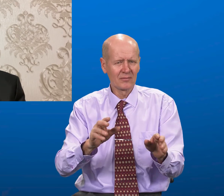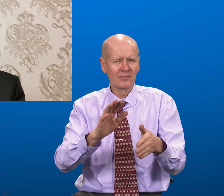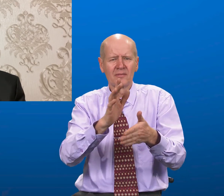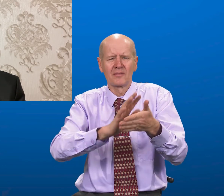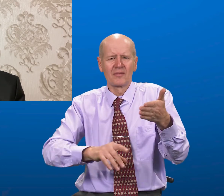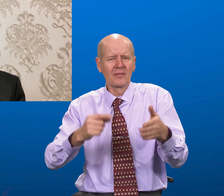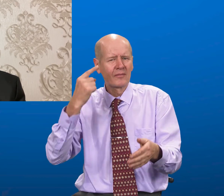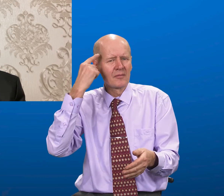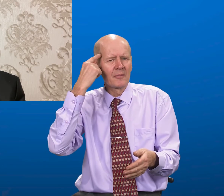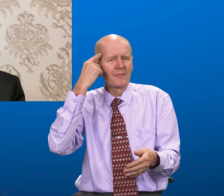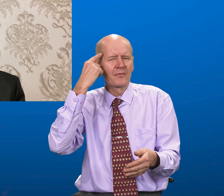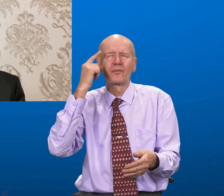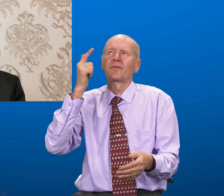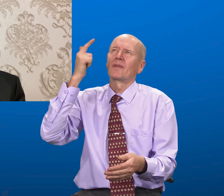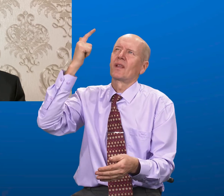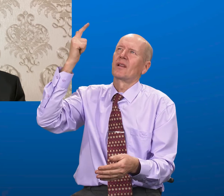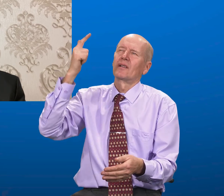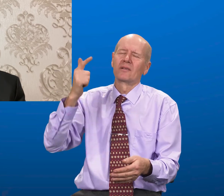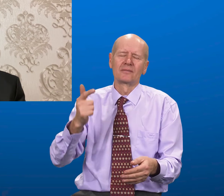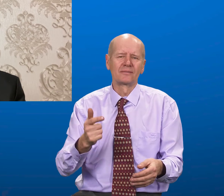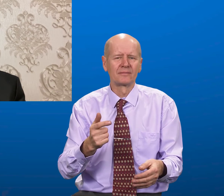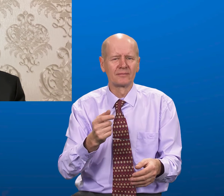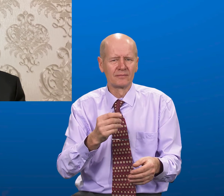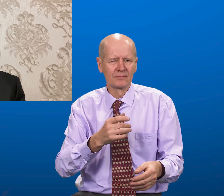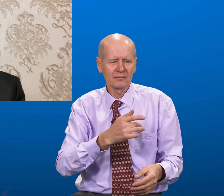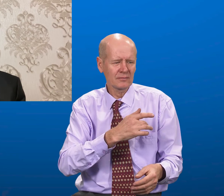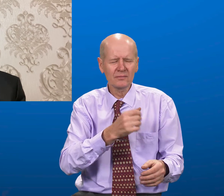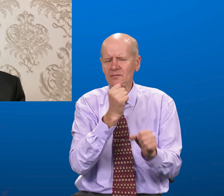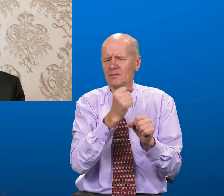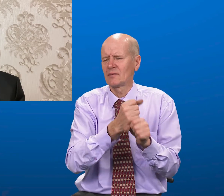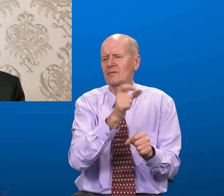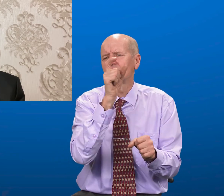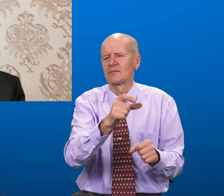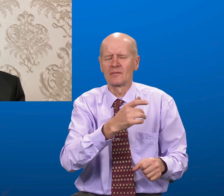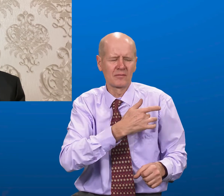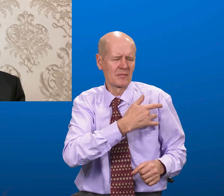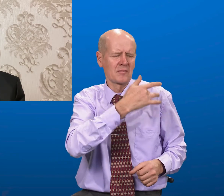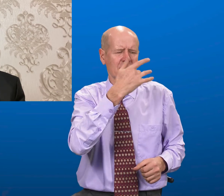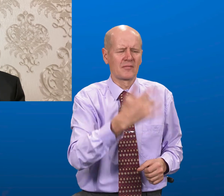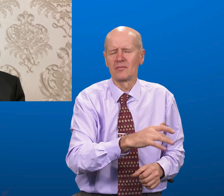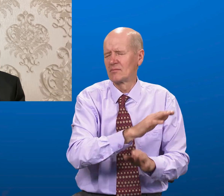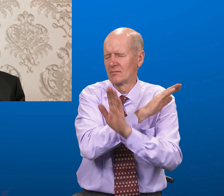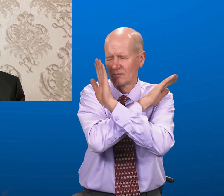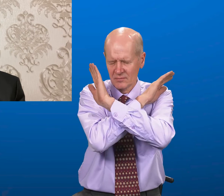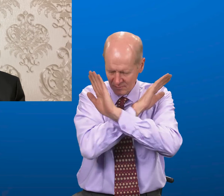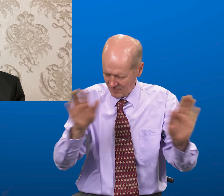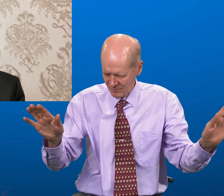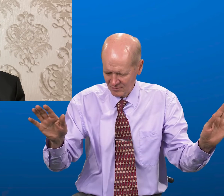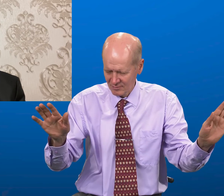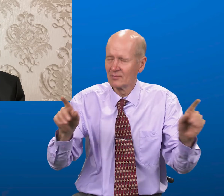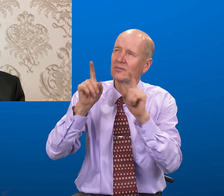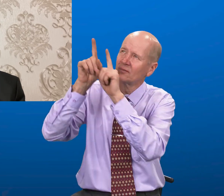кто продолжает думать, что Господь на самом деле ожесточает